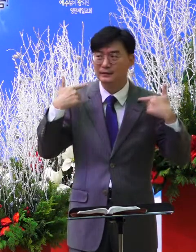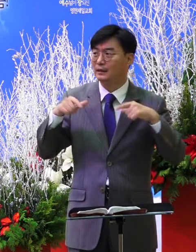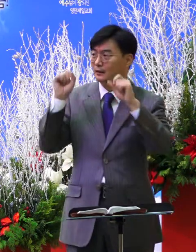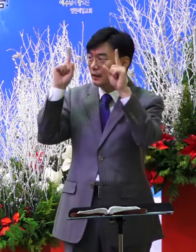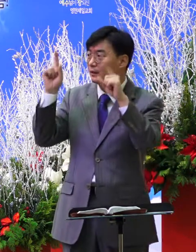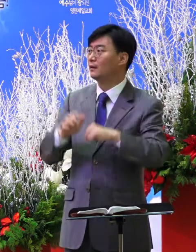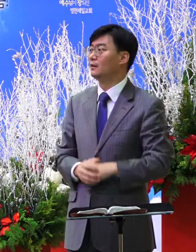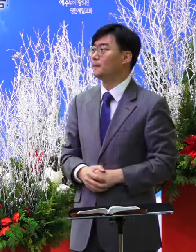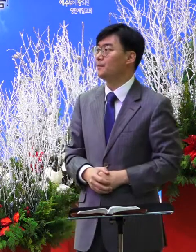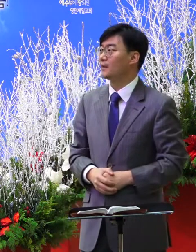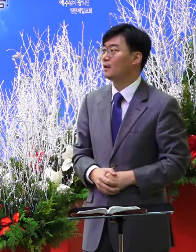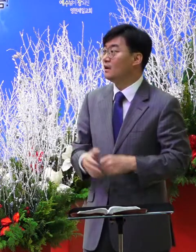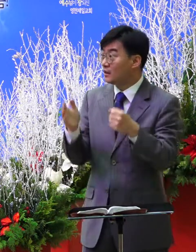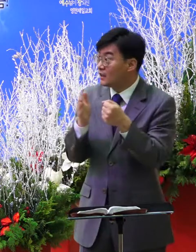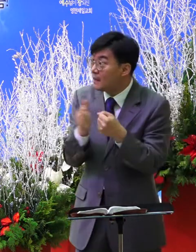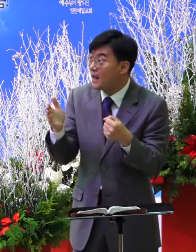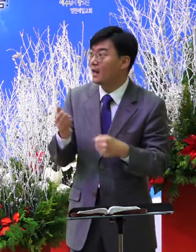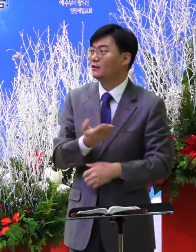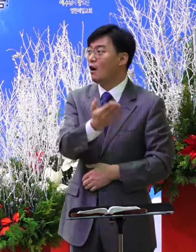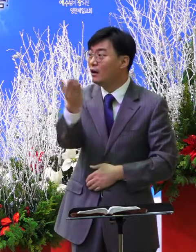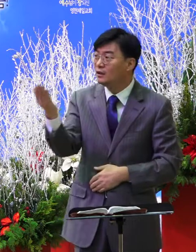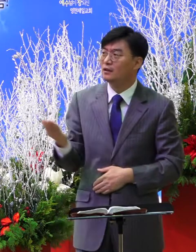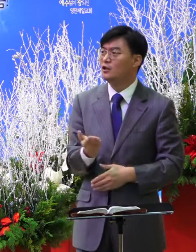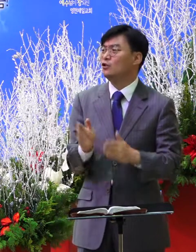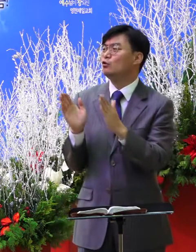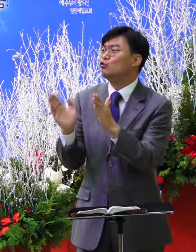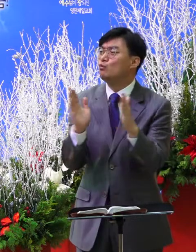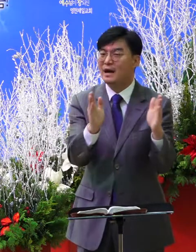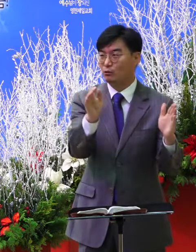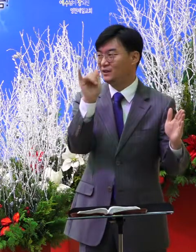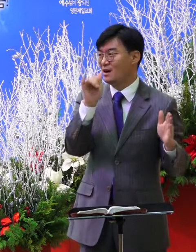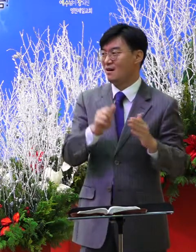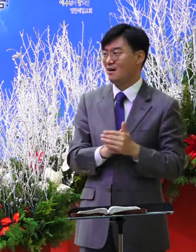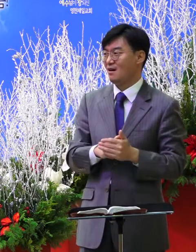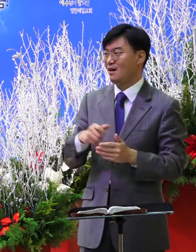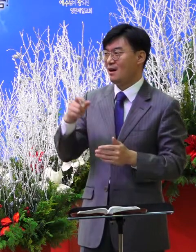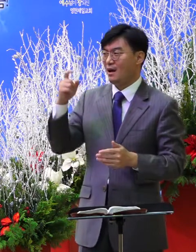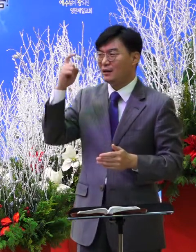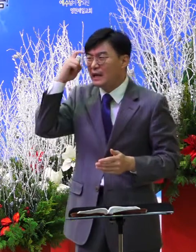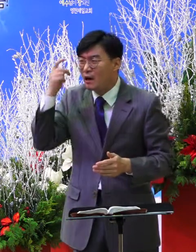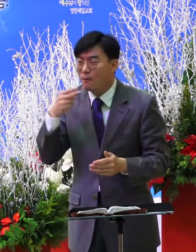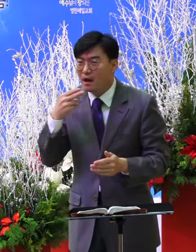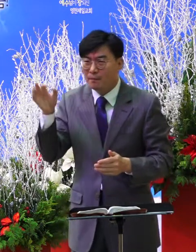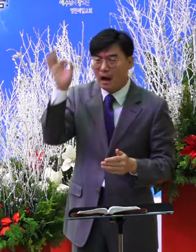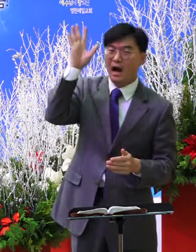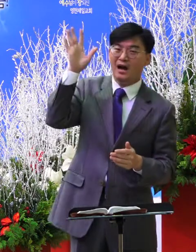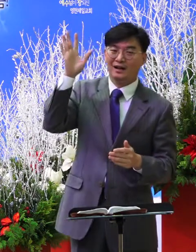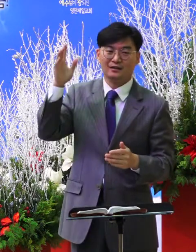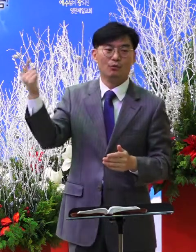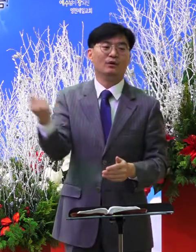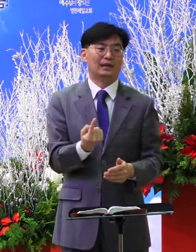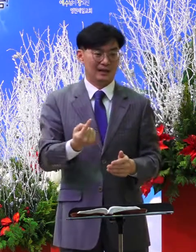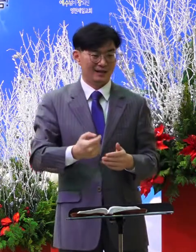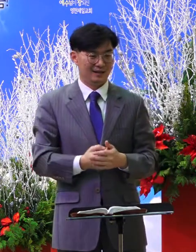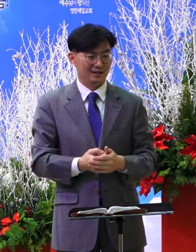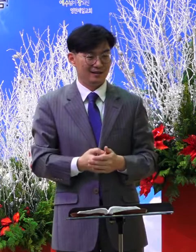읽습니다. 시작. 이러므로 너희도 준비하고 있으라. 생각하지 않은 때에 인자가